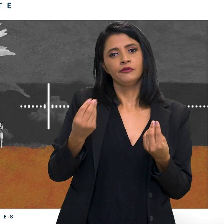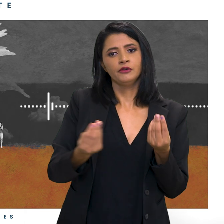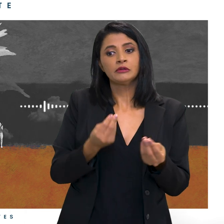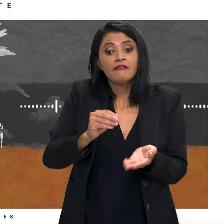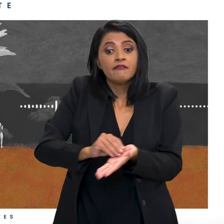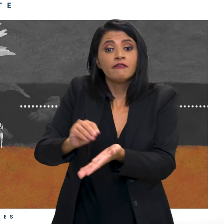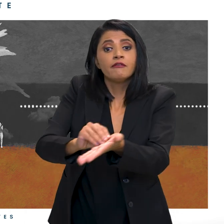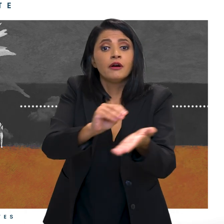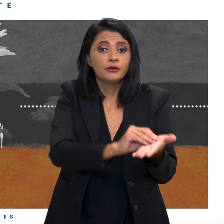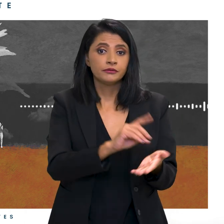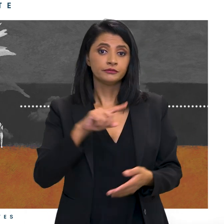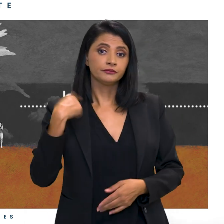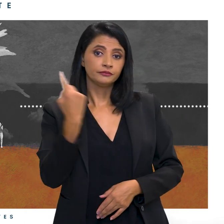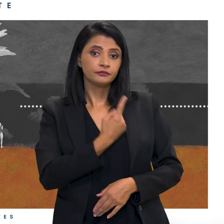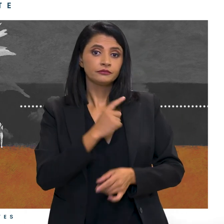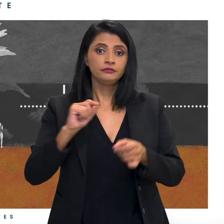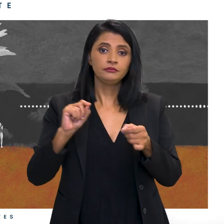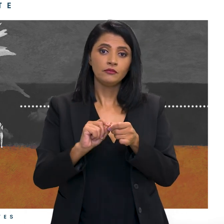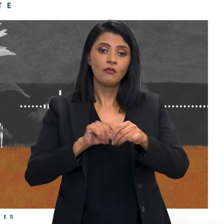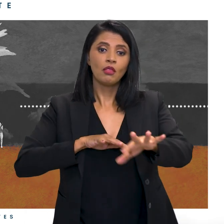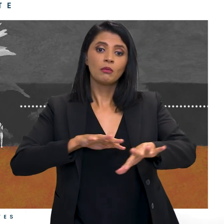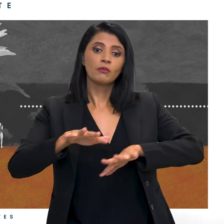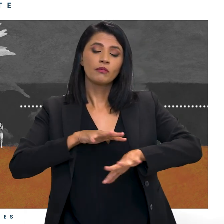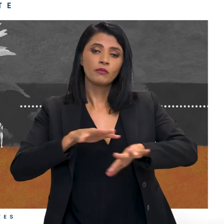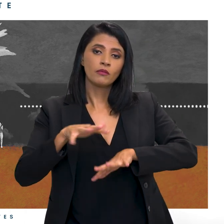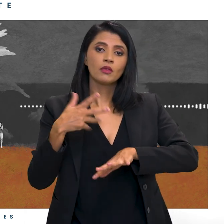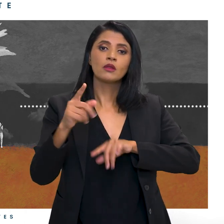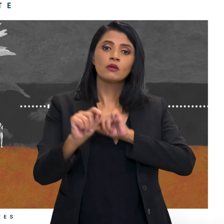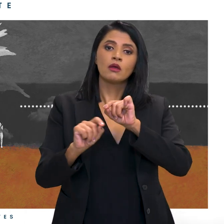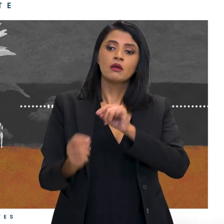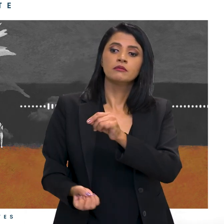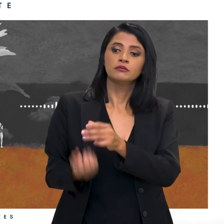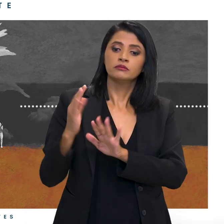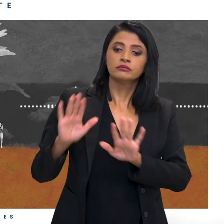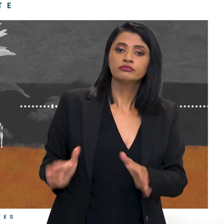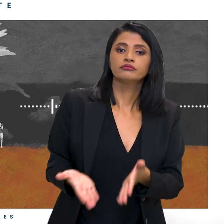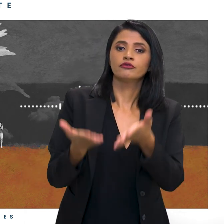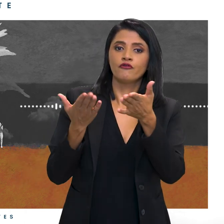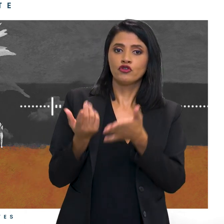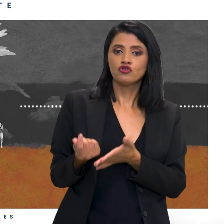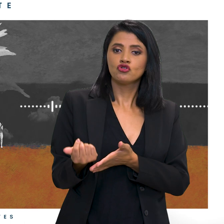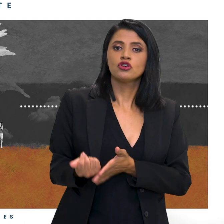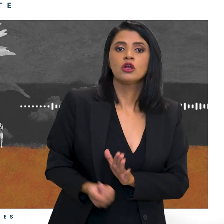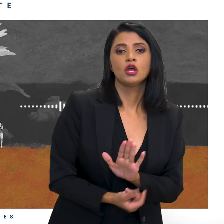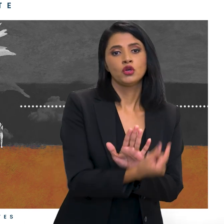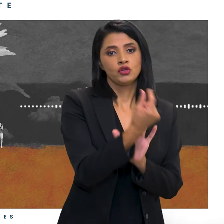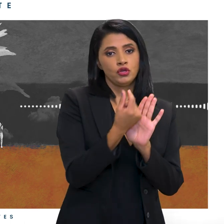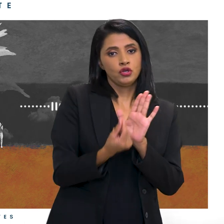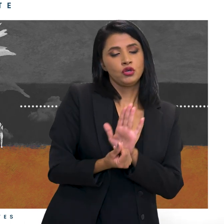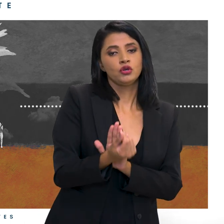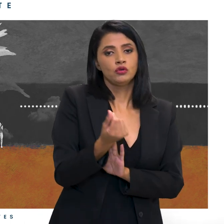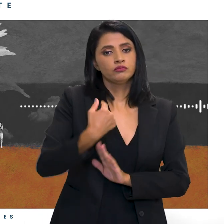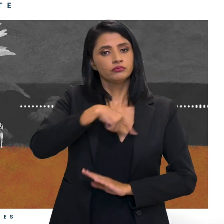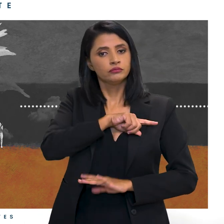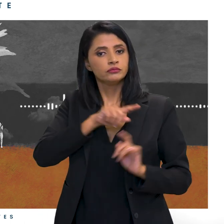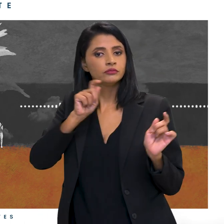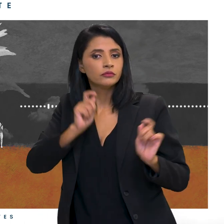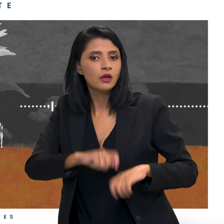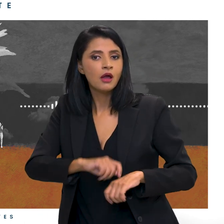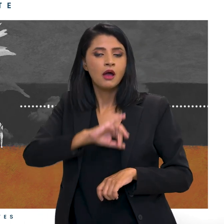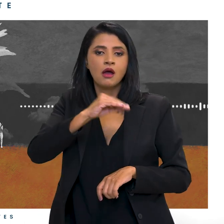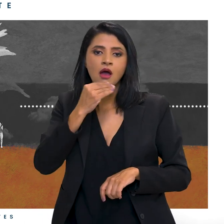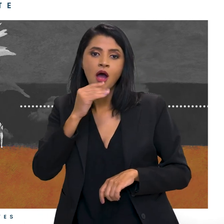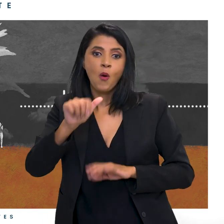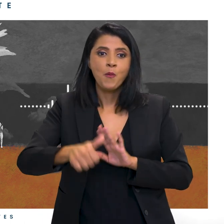da disponibilidade. A gente fez aqui um movimento no sentido de prover recursos orçamentários para que